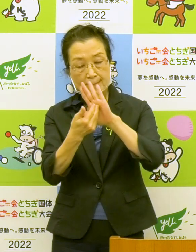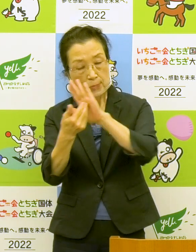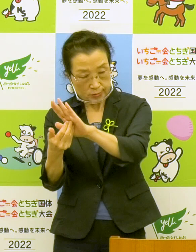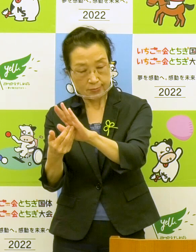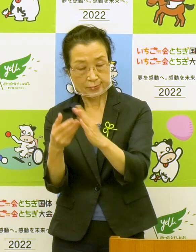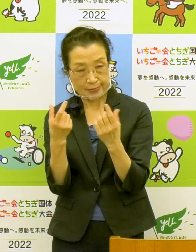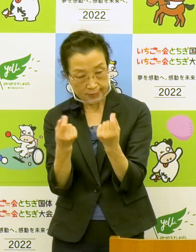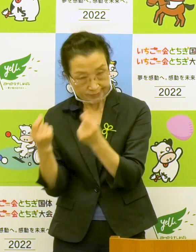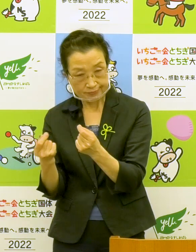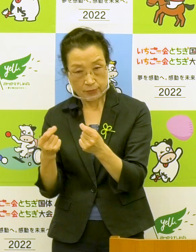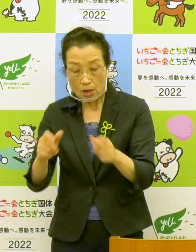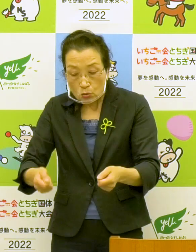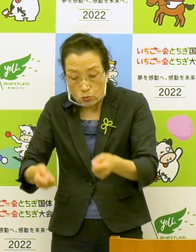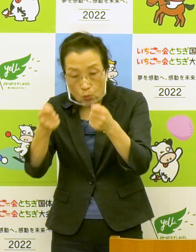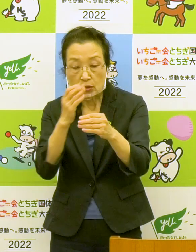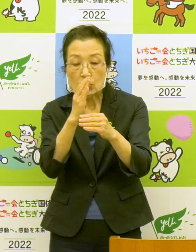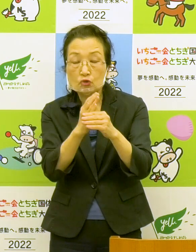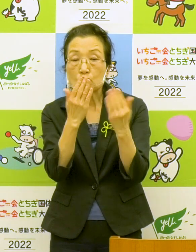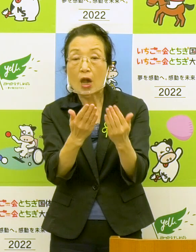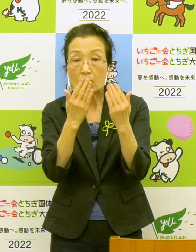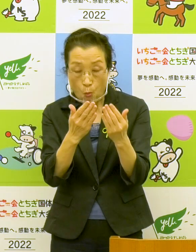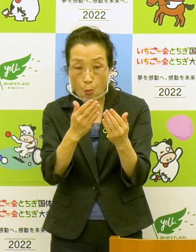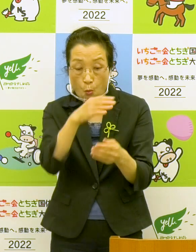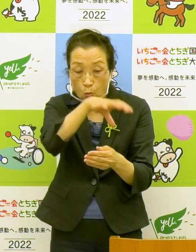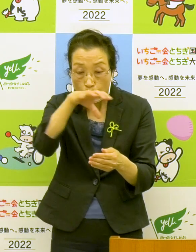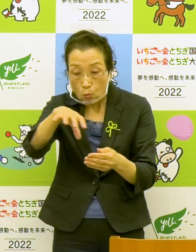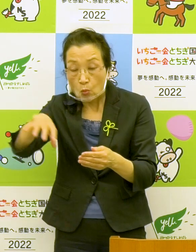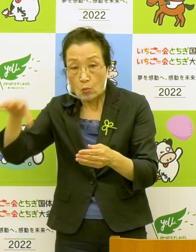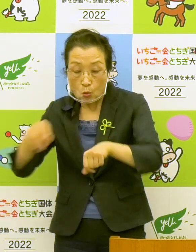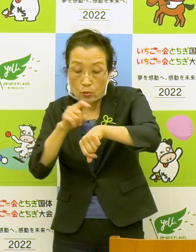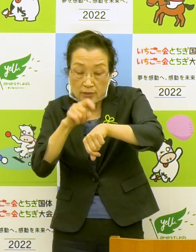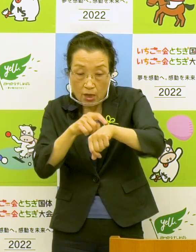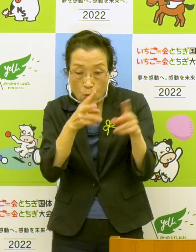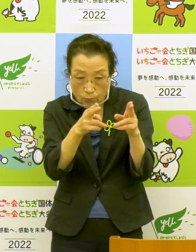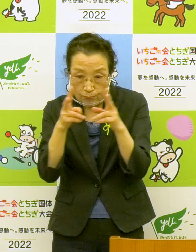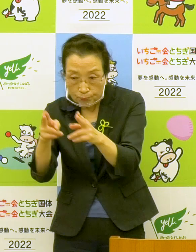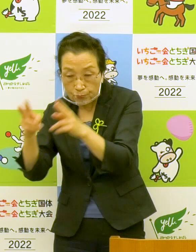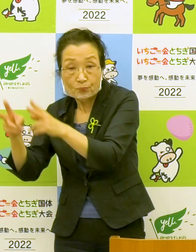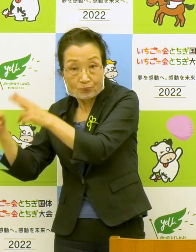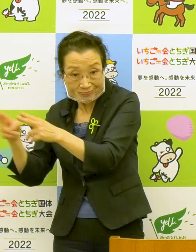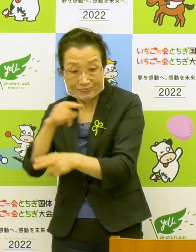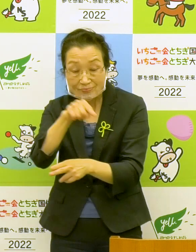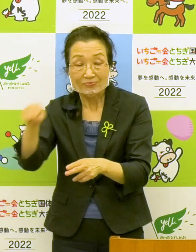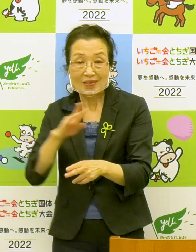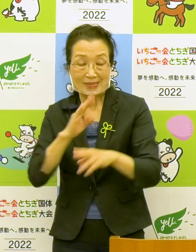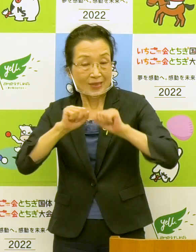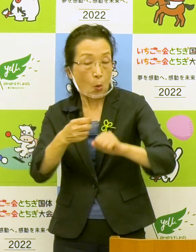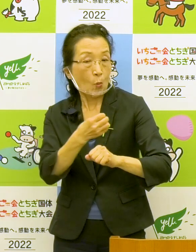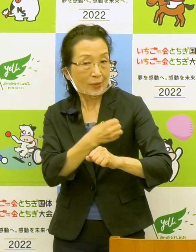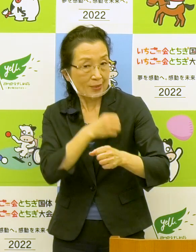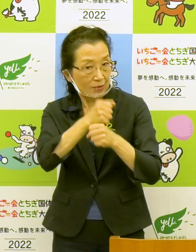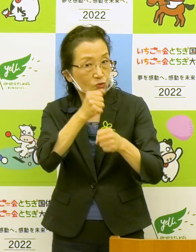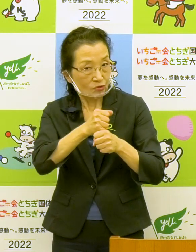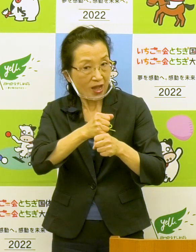中学校ごとに時間帯を分けまして、各中学校の実行委員が作成したスライドショーの